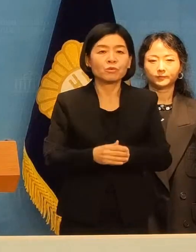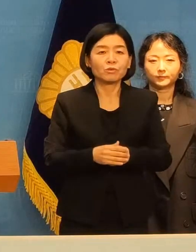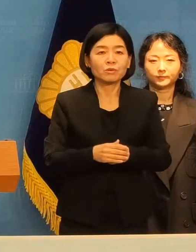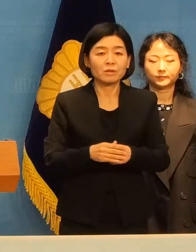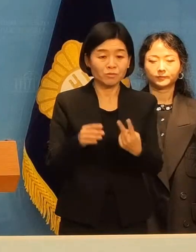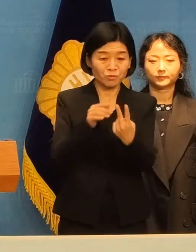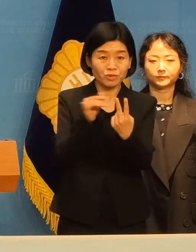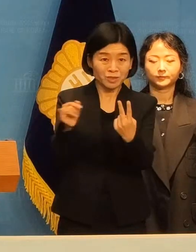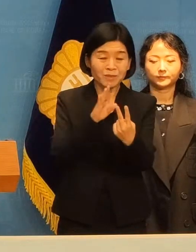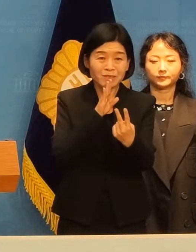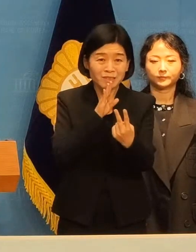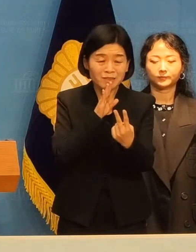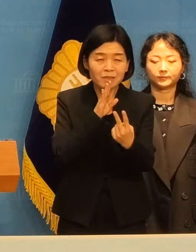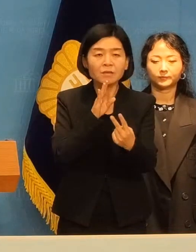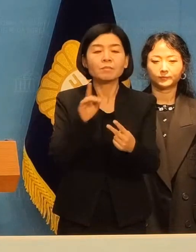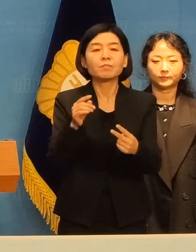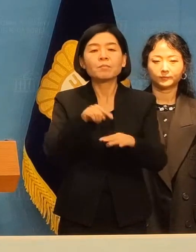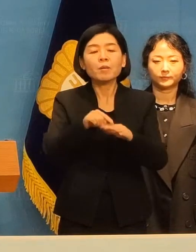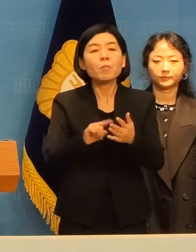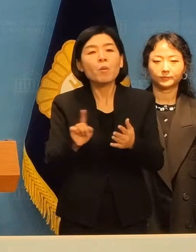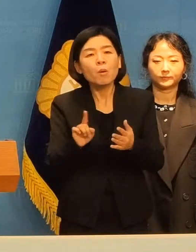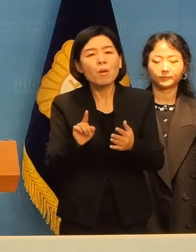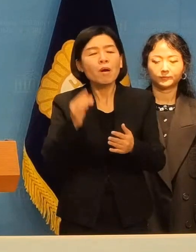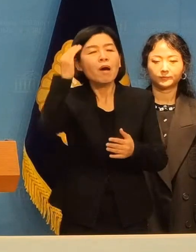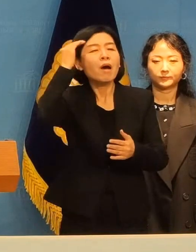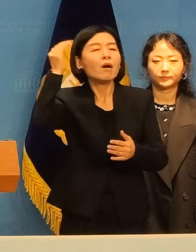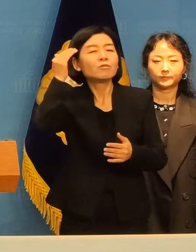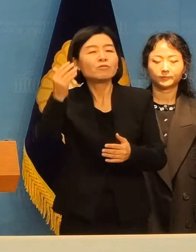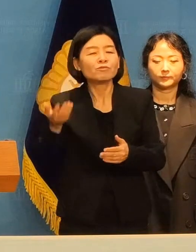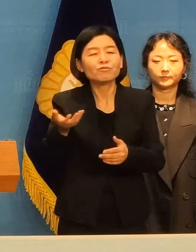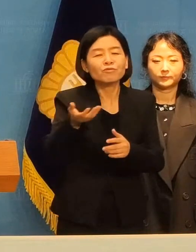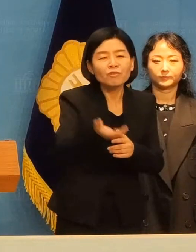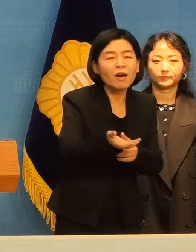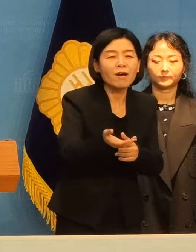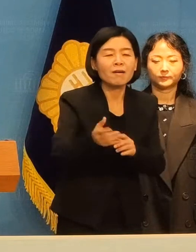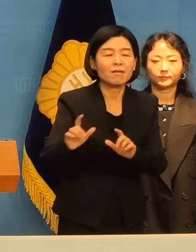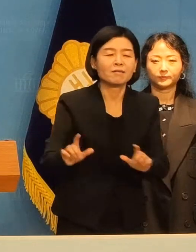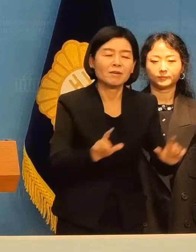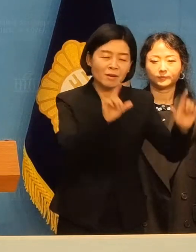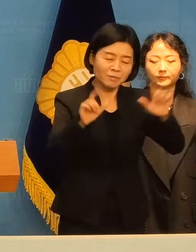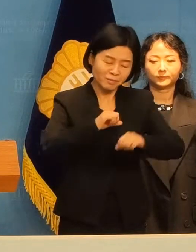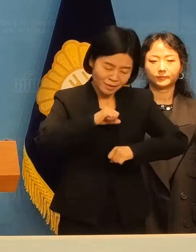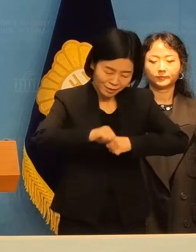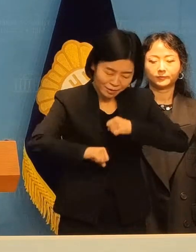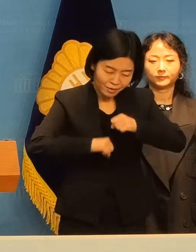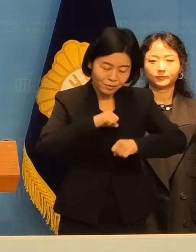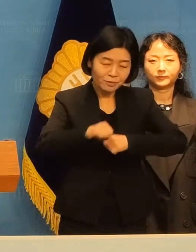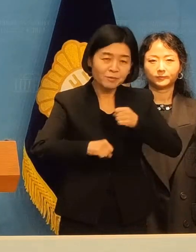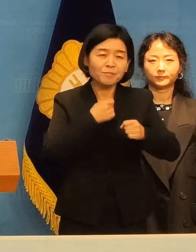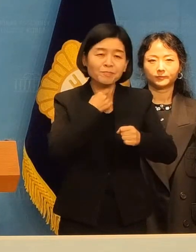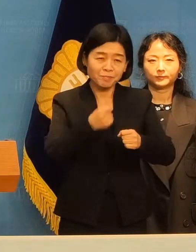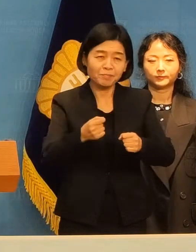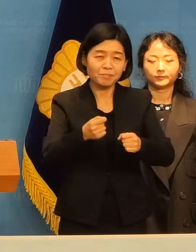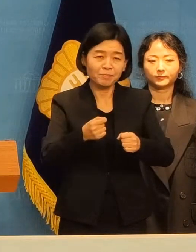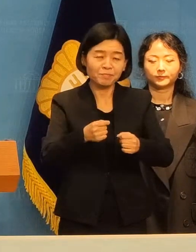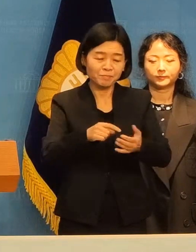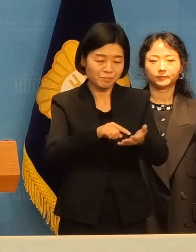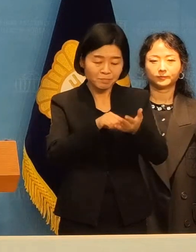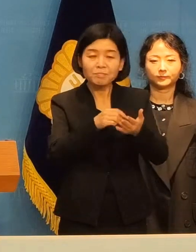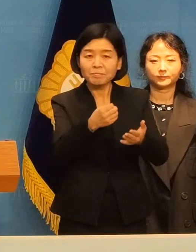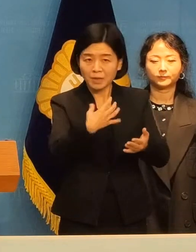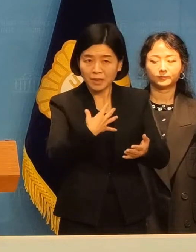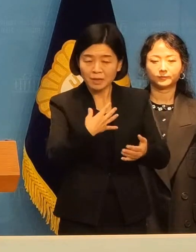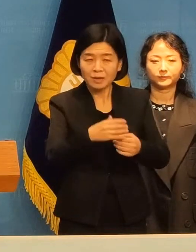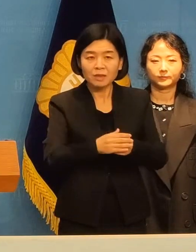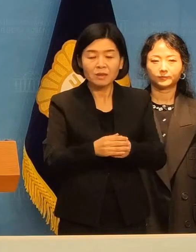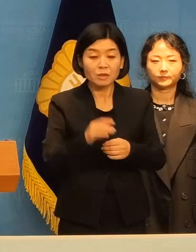진심은 분명합니다. 그들은 한국으로 가서 자유롭게 살고 싶다고 명백한 의사를 밝혔습니다. 우크라이나